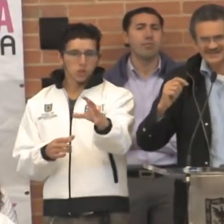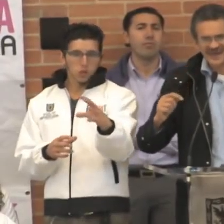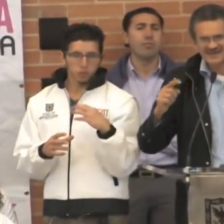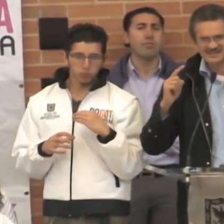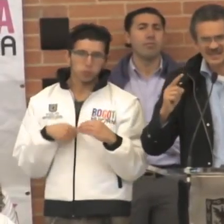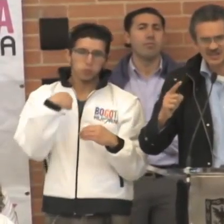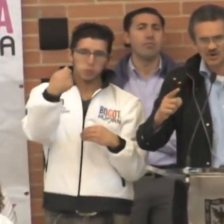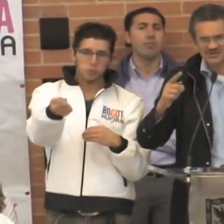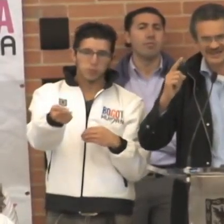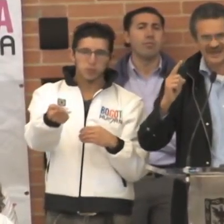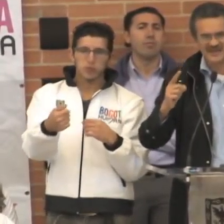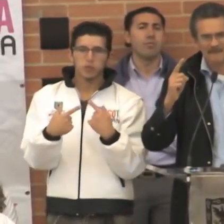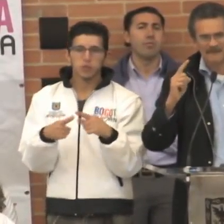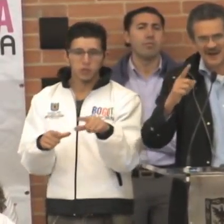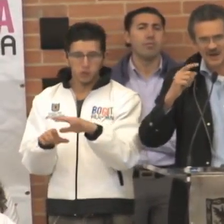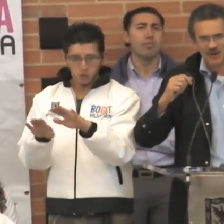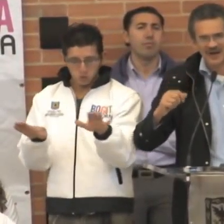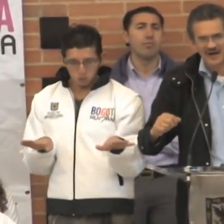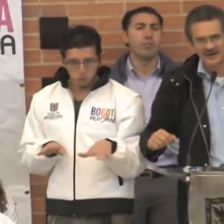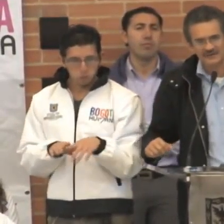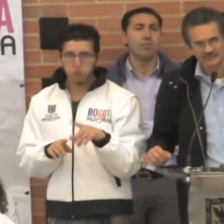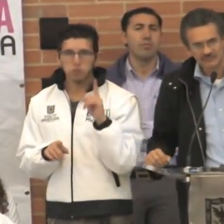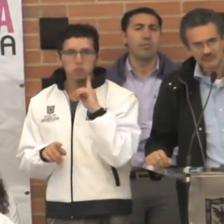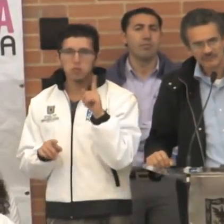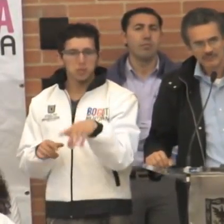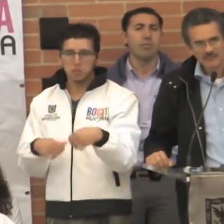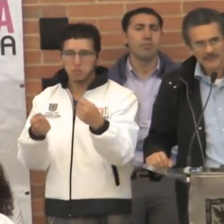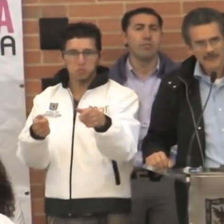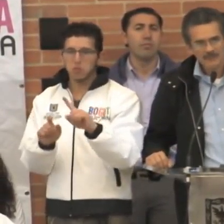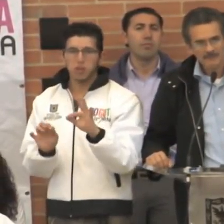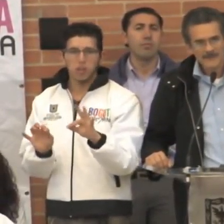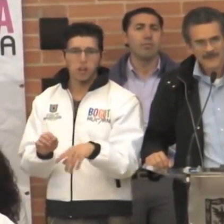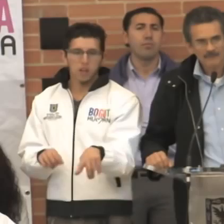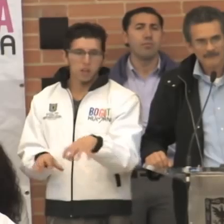lotes en sitios que tenían peligro de caer.